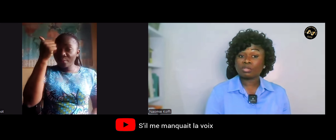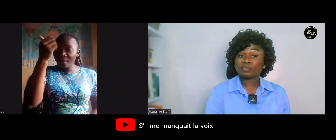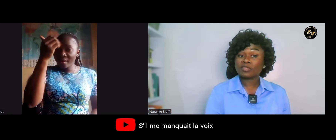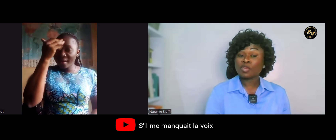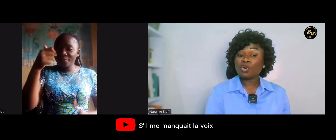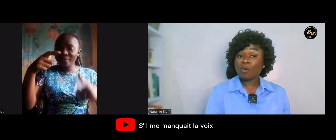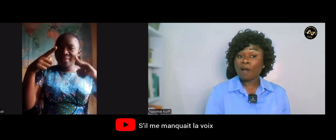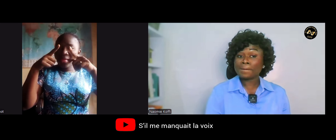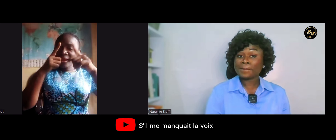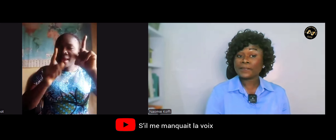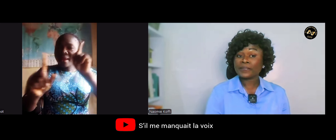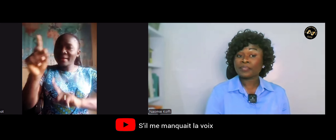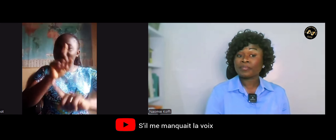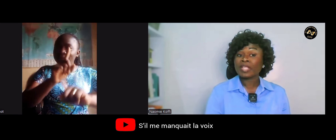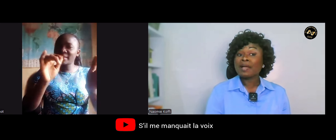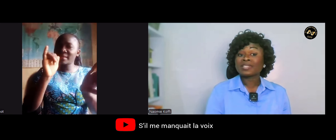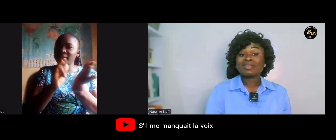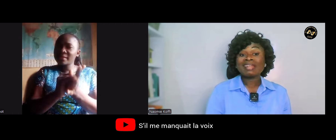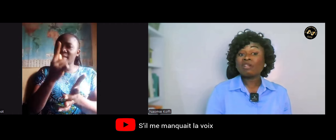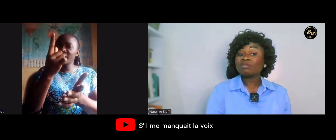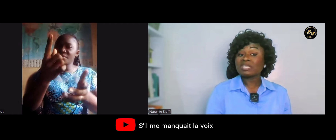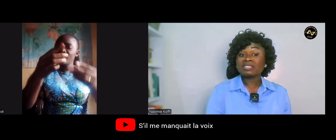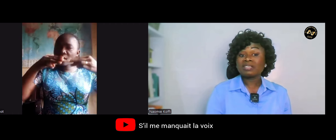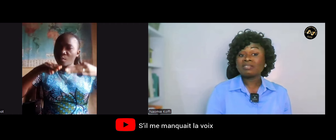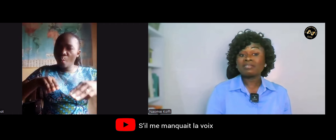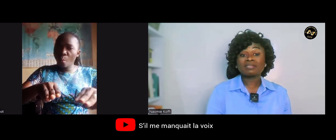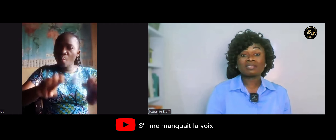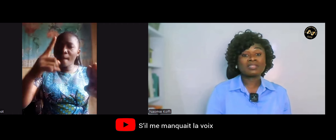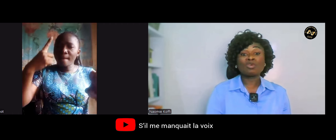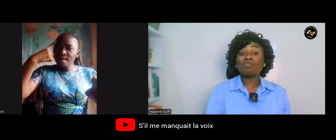langues. Pourquoi? Parce que la langue des